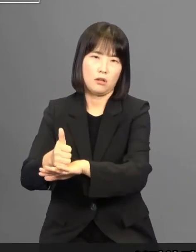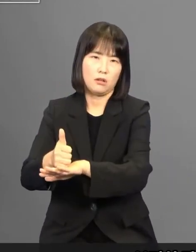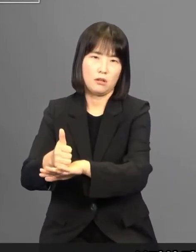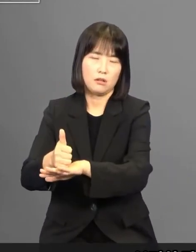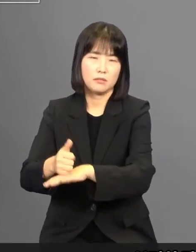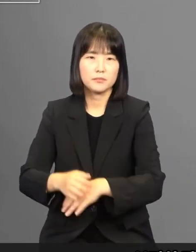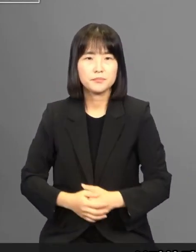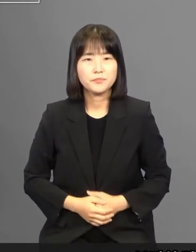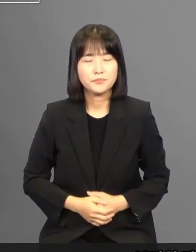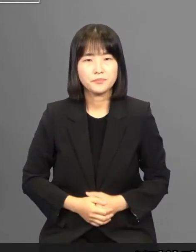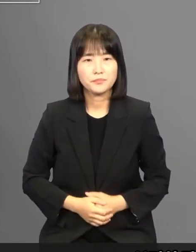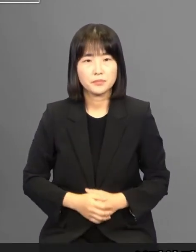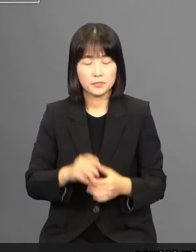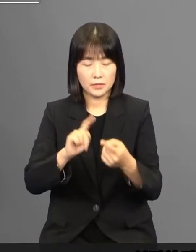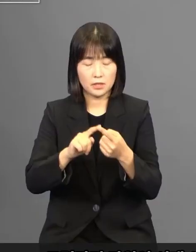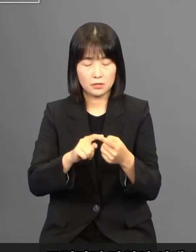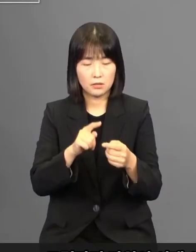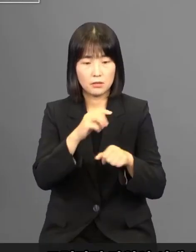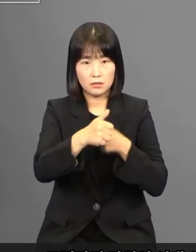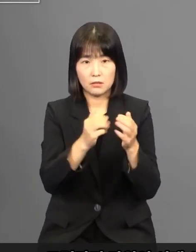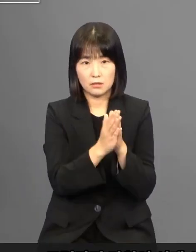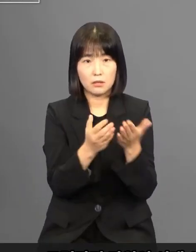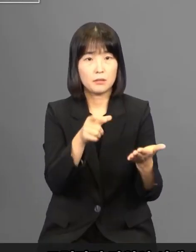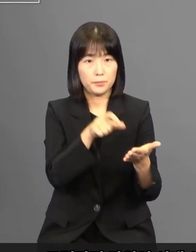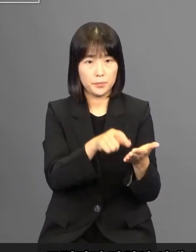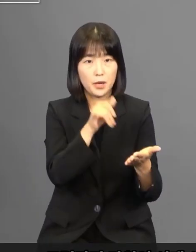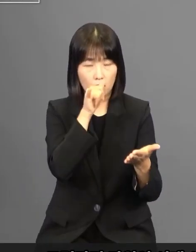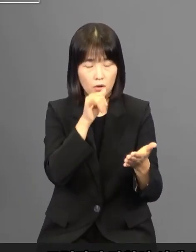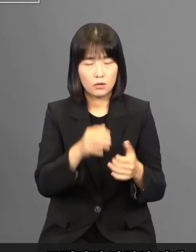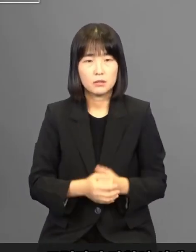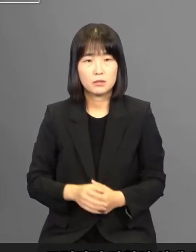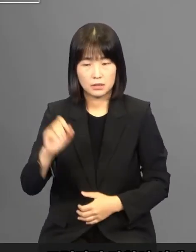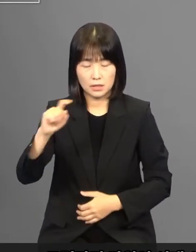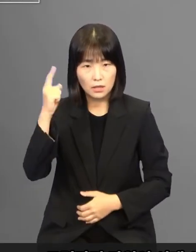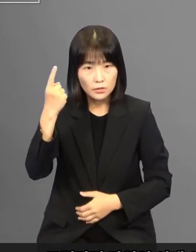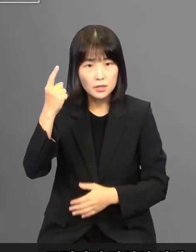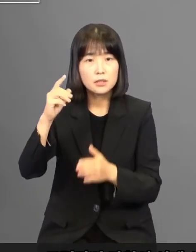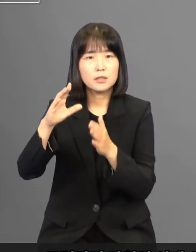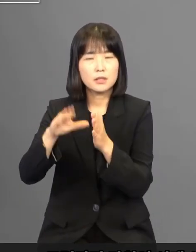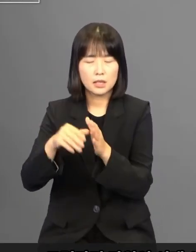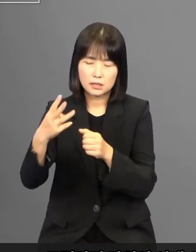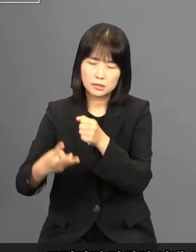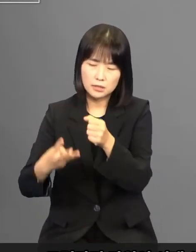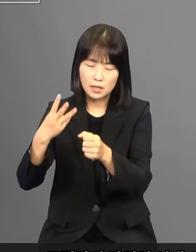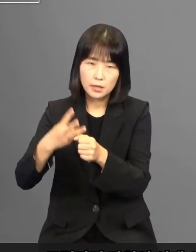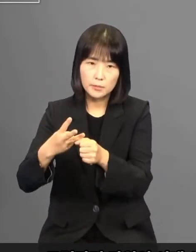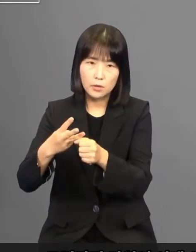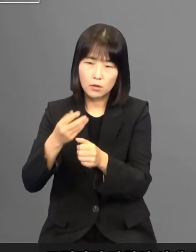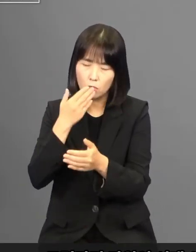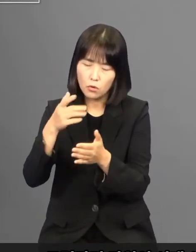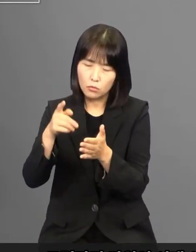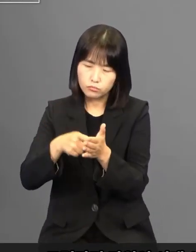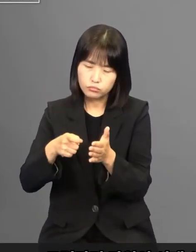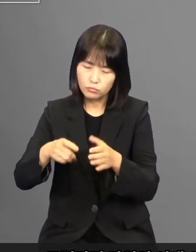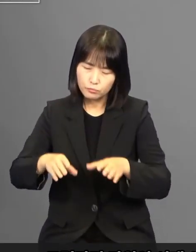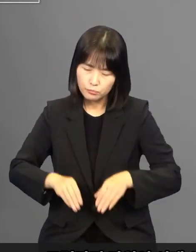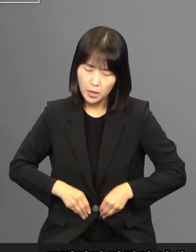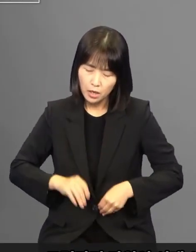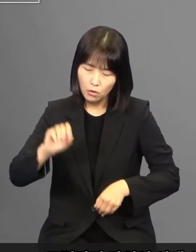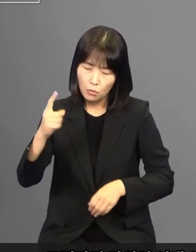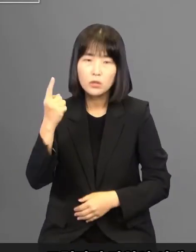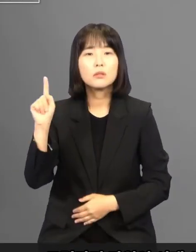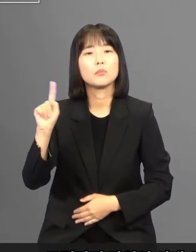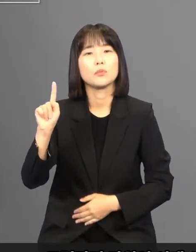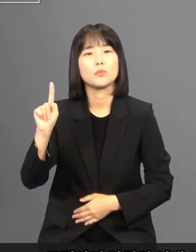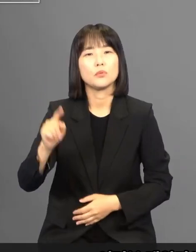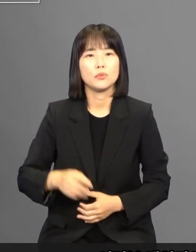분명히 말씀을 하고 있습니다. 자, 그렇다면 다윗의 시대의 3년의 이 흉년의 원인은